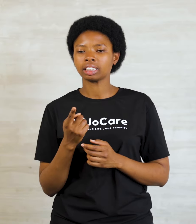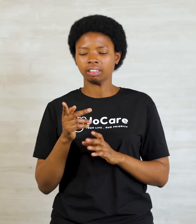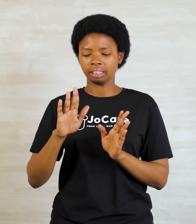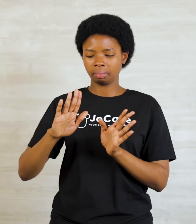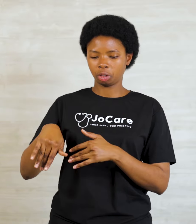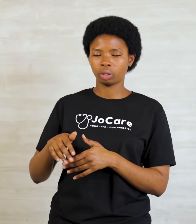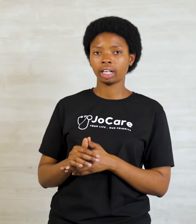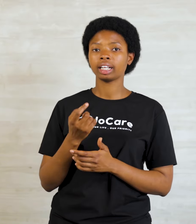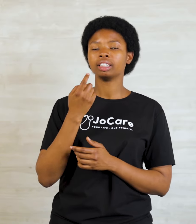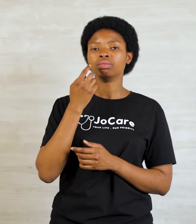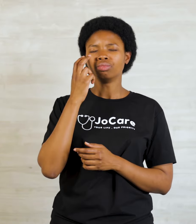ikizavamo